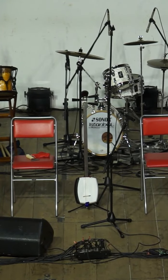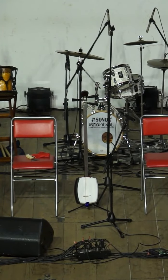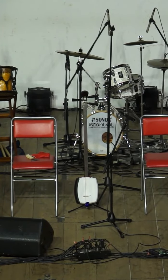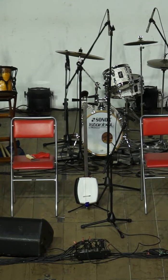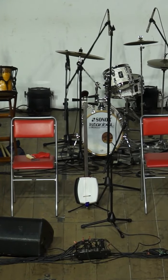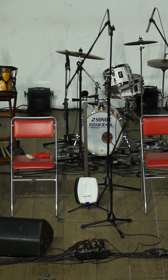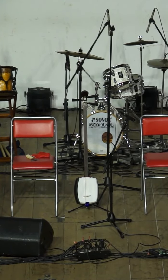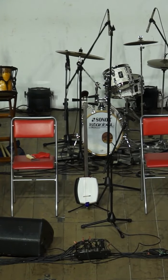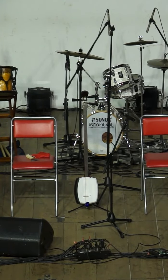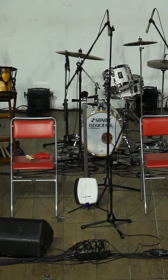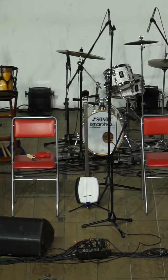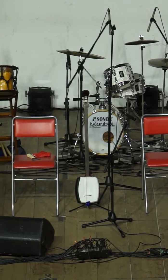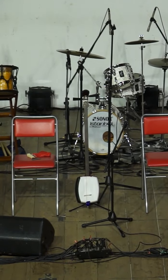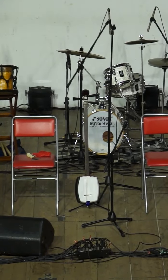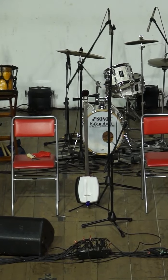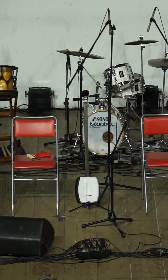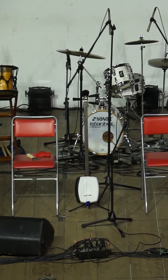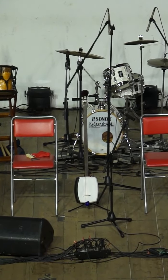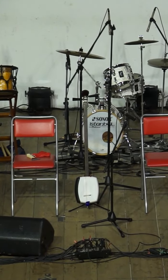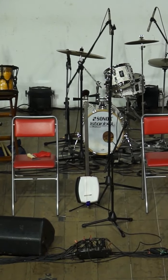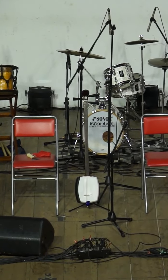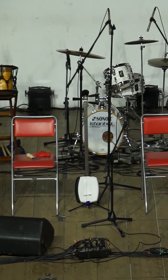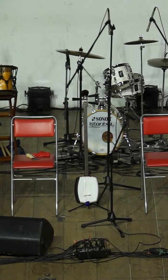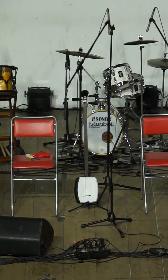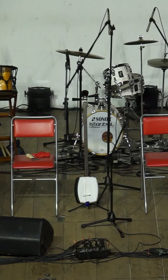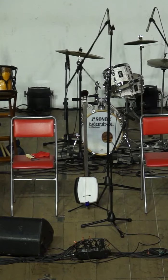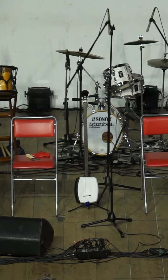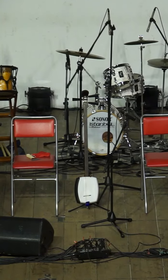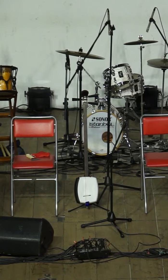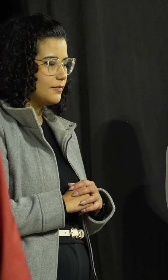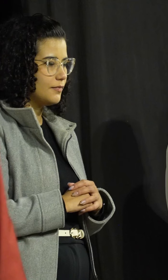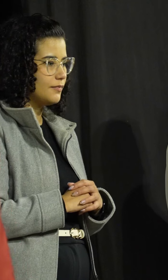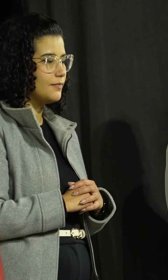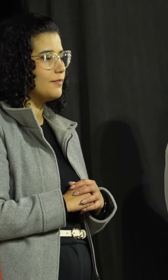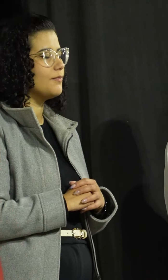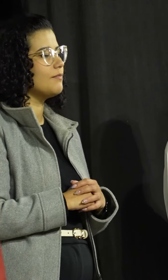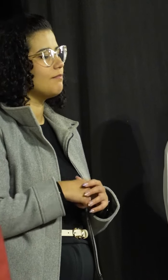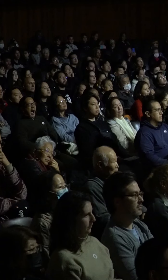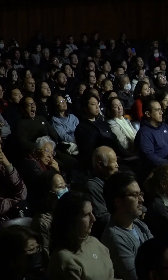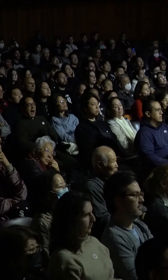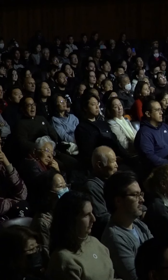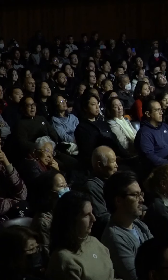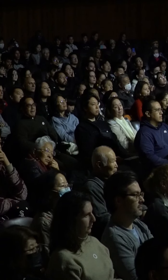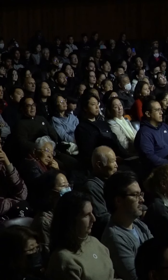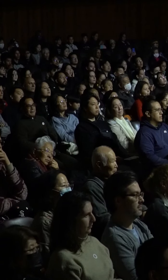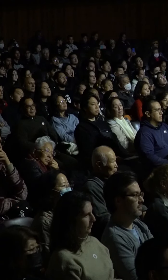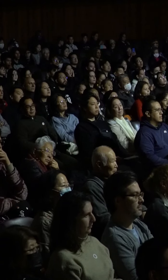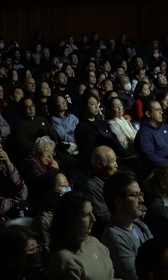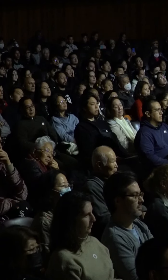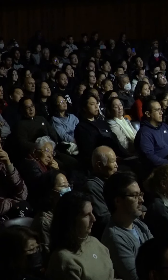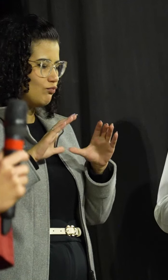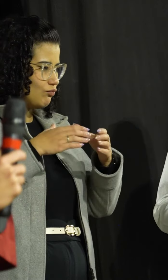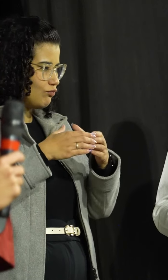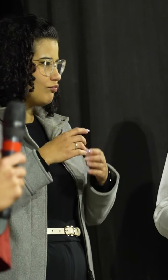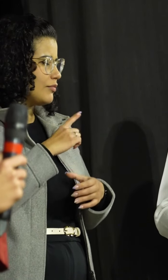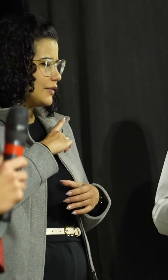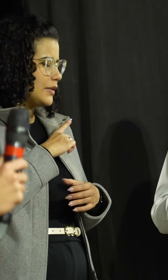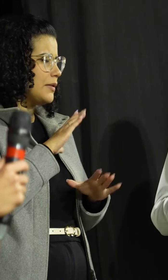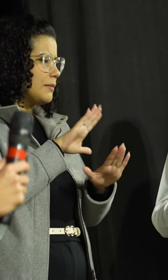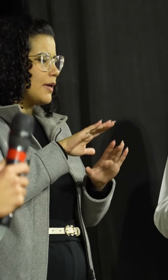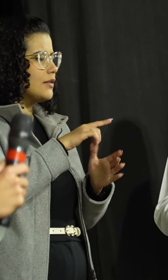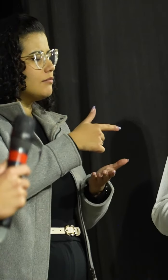2005年の大会が一番レベルが高かったと言われています。 Dentro desse concurso, tiveram vários,